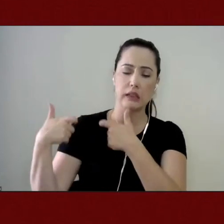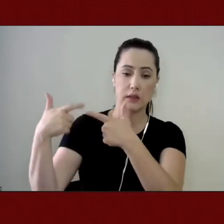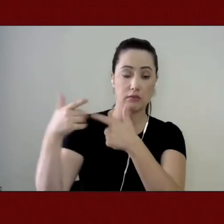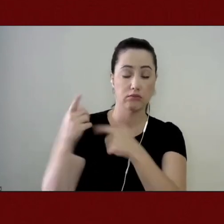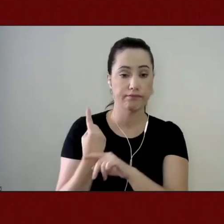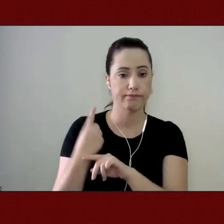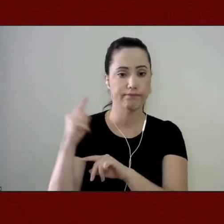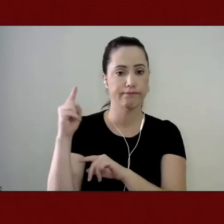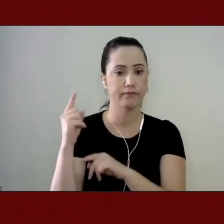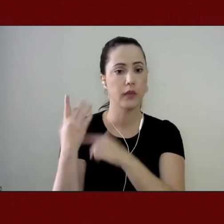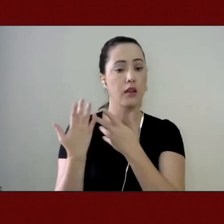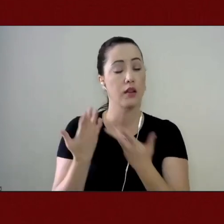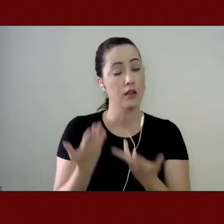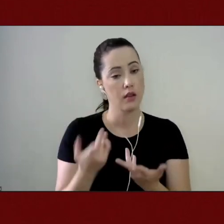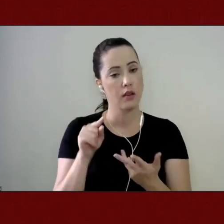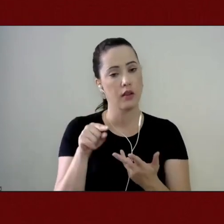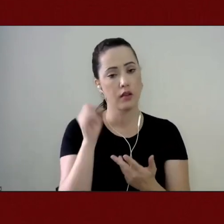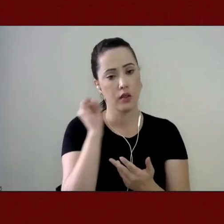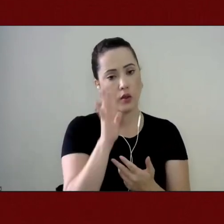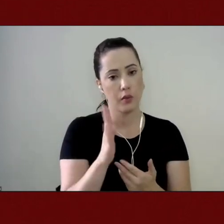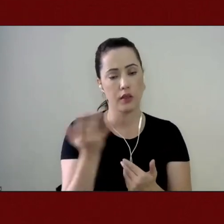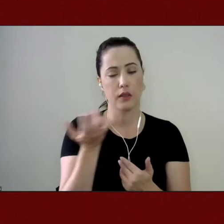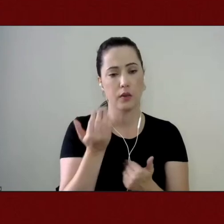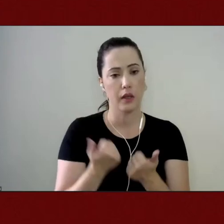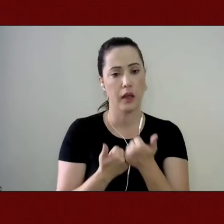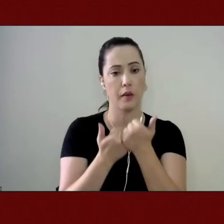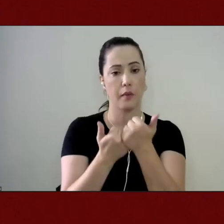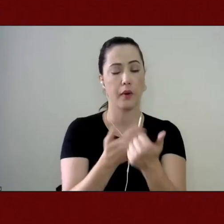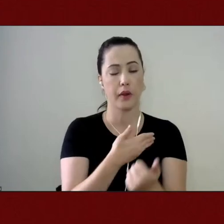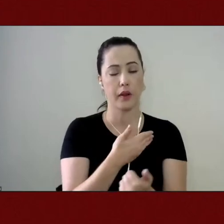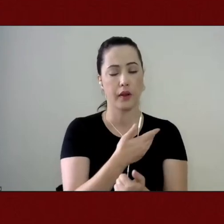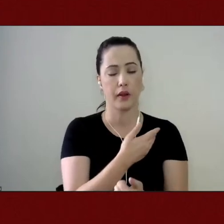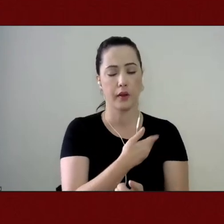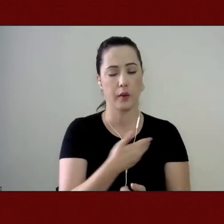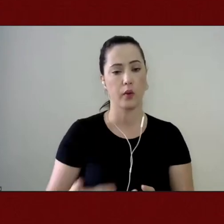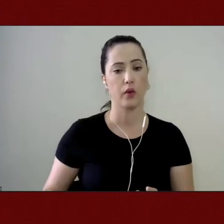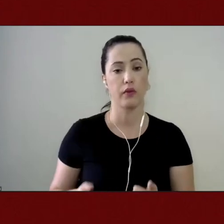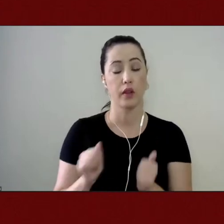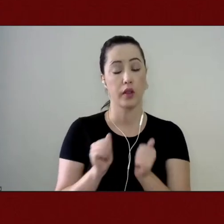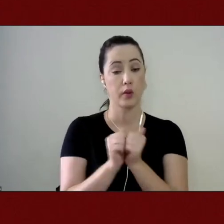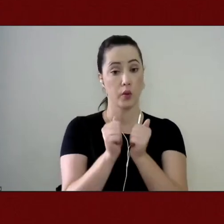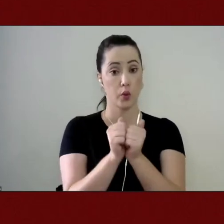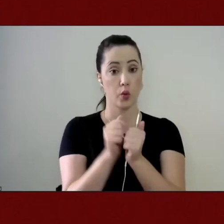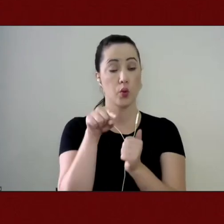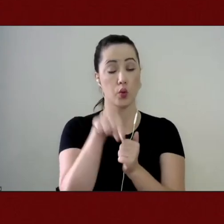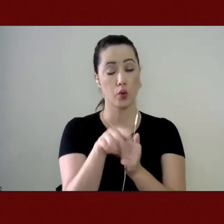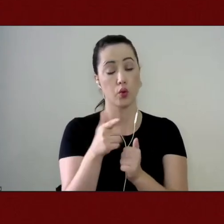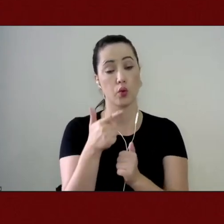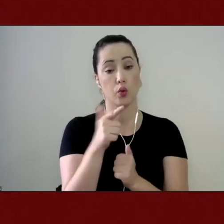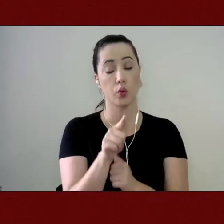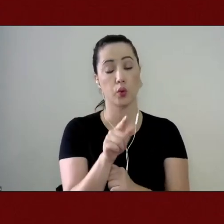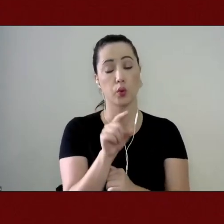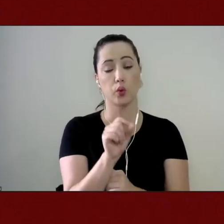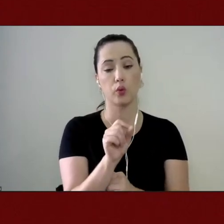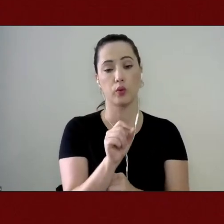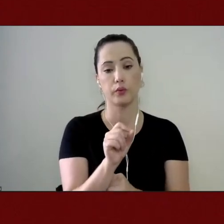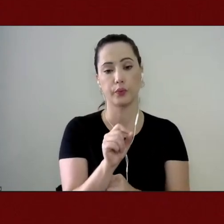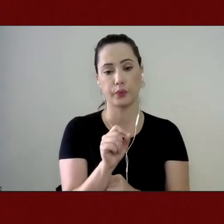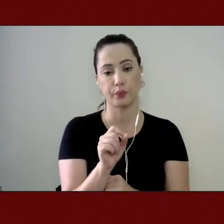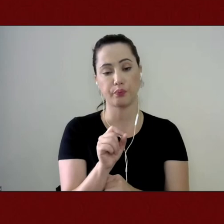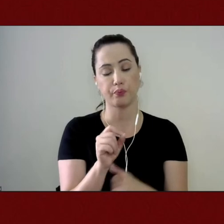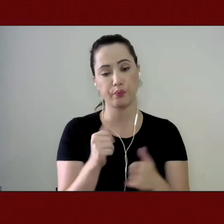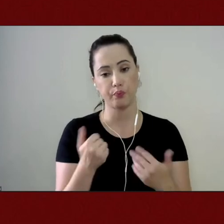se afirma a linha de cooperar com o governo e com seu esforço bélico antifascista. O PCB conhece, assim,